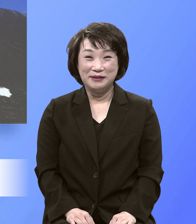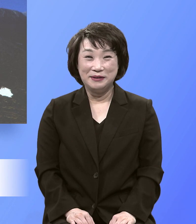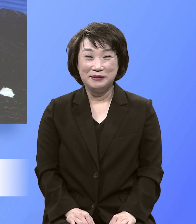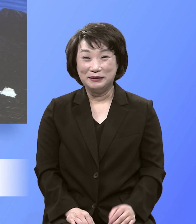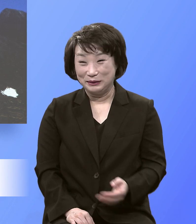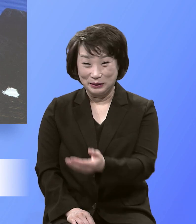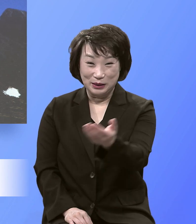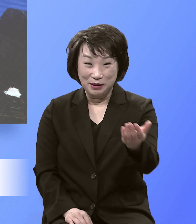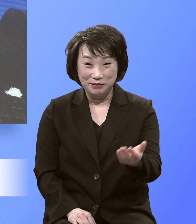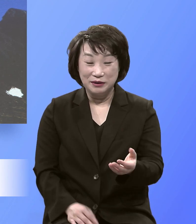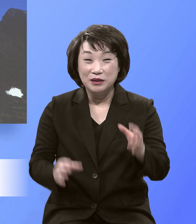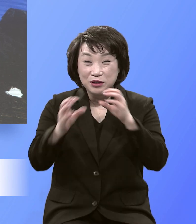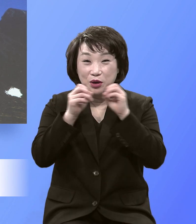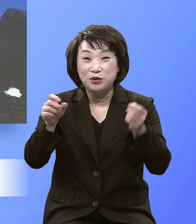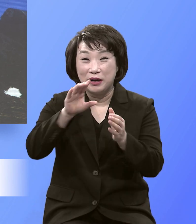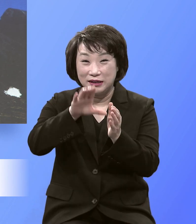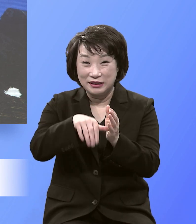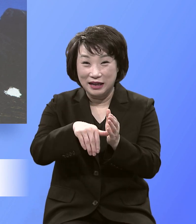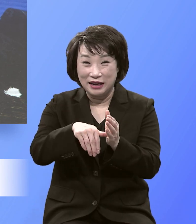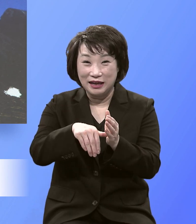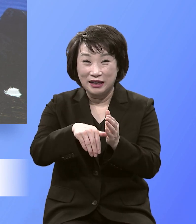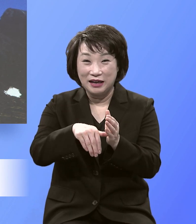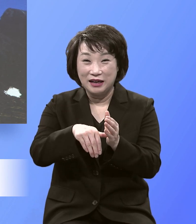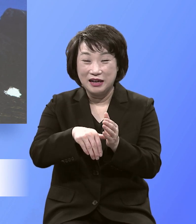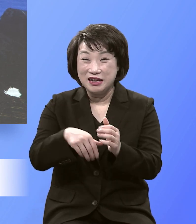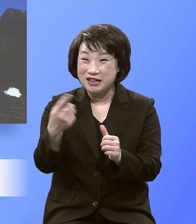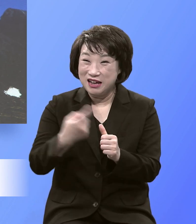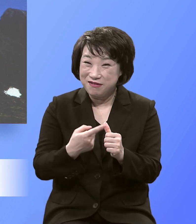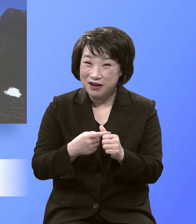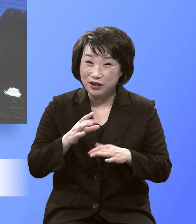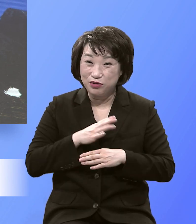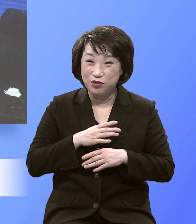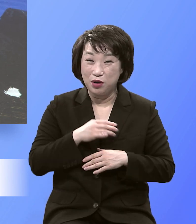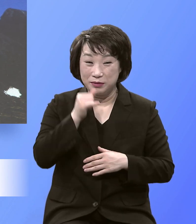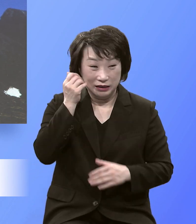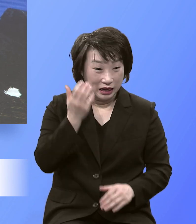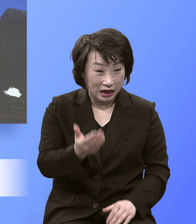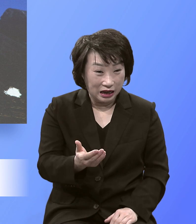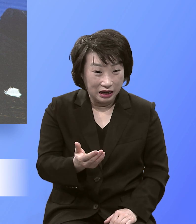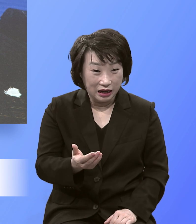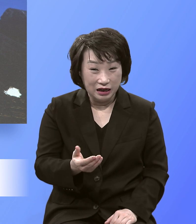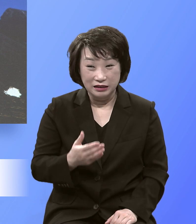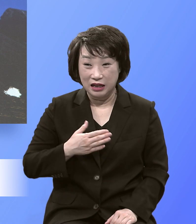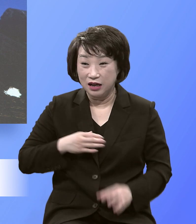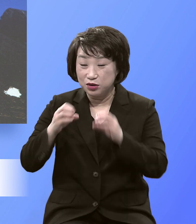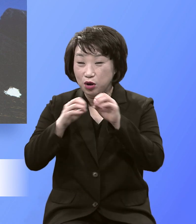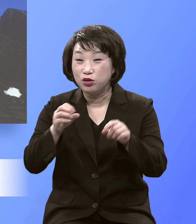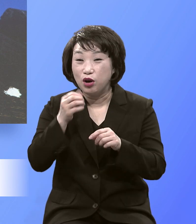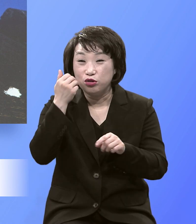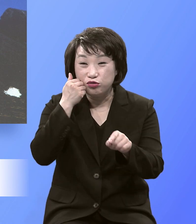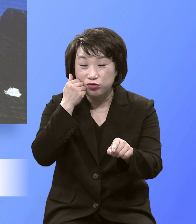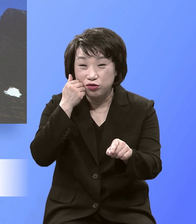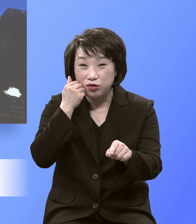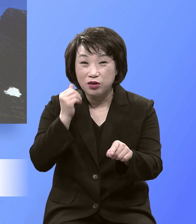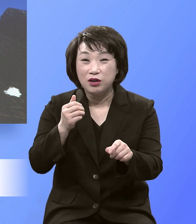예, 여러분들이 전도하다가 욕먹을까 봐 두렵고 내가 전도한 저